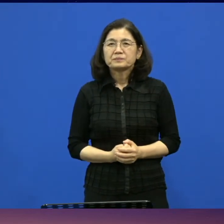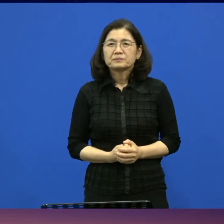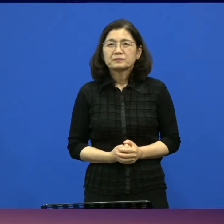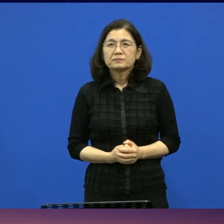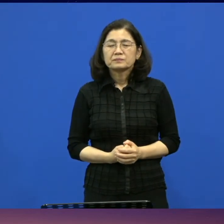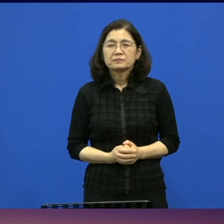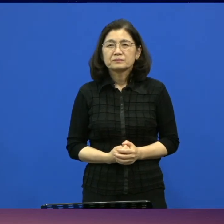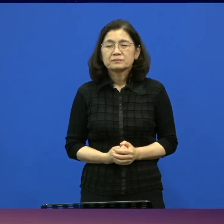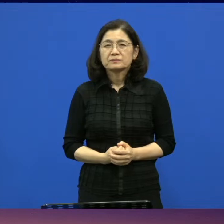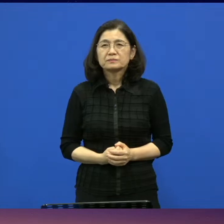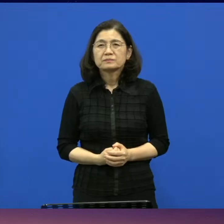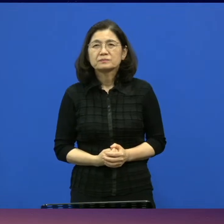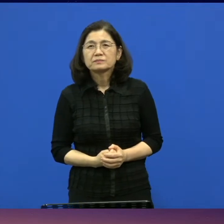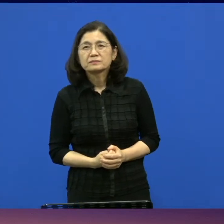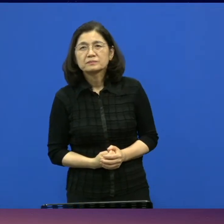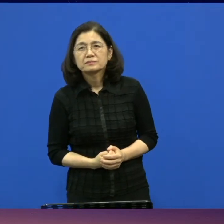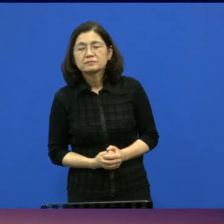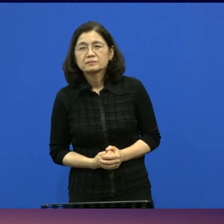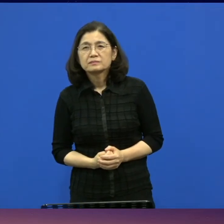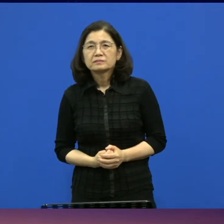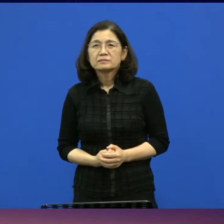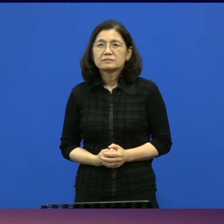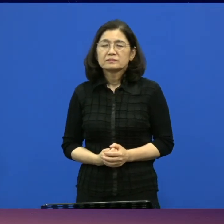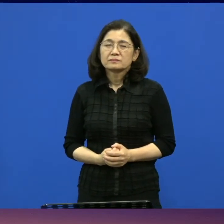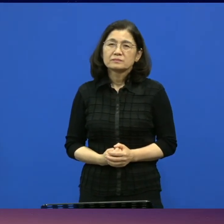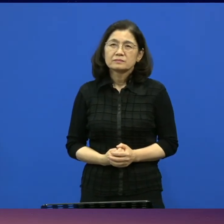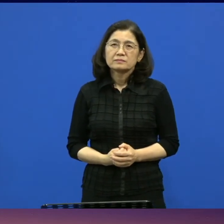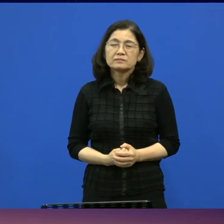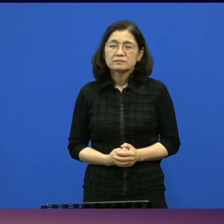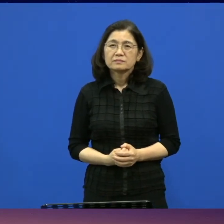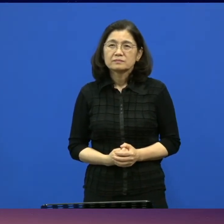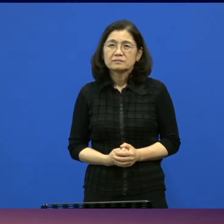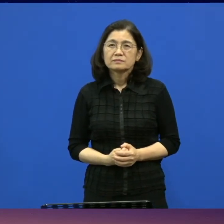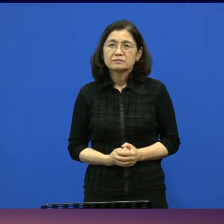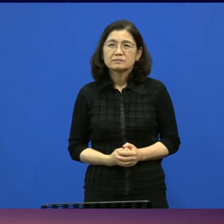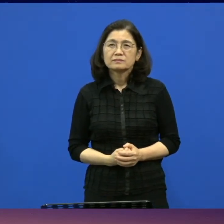그냥 비교할 수 없도다 하니까 너무 싱겁게 여겨지죠, 그죠?